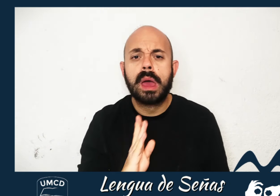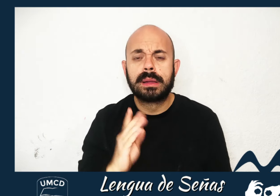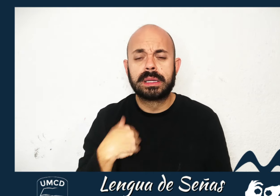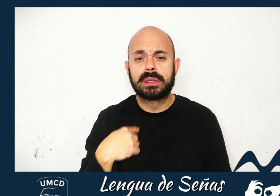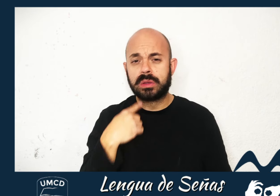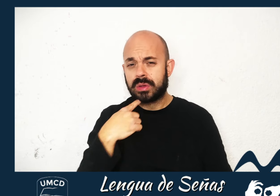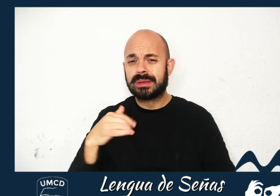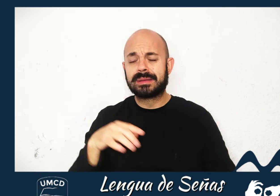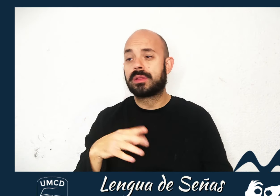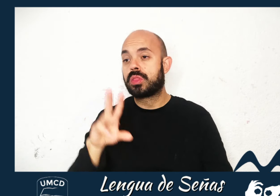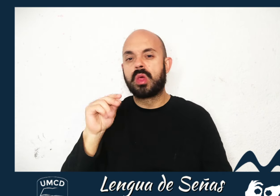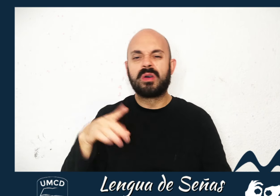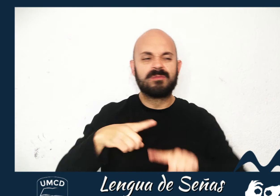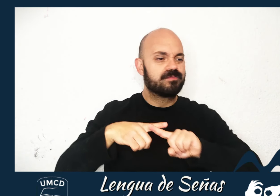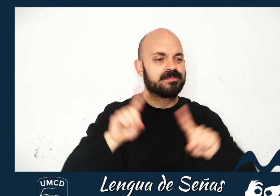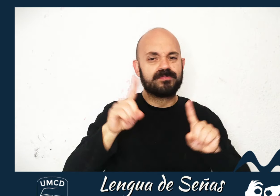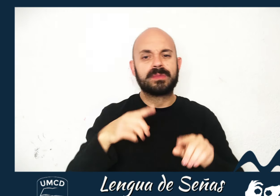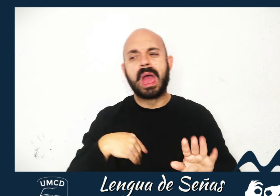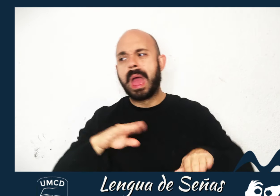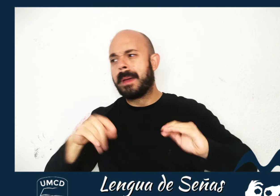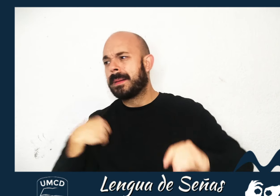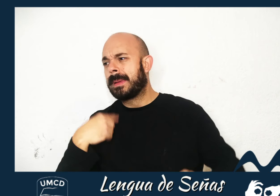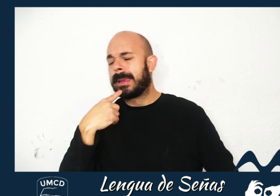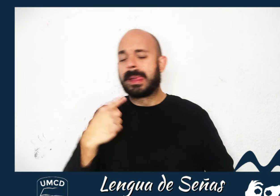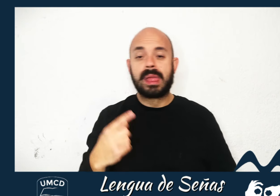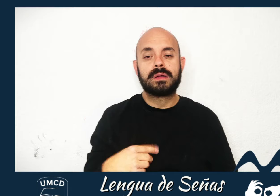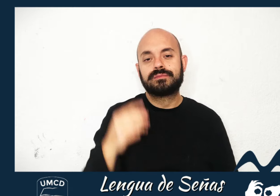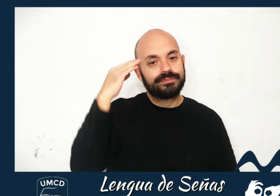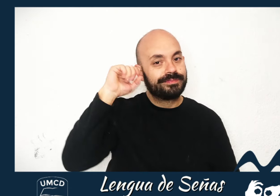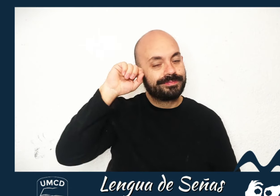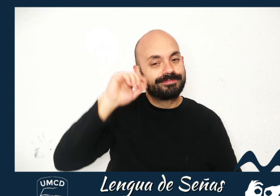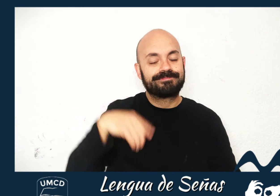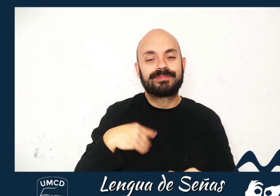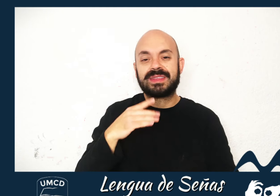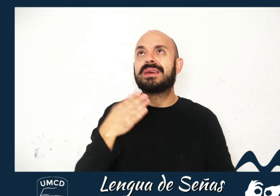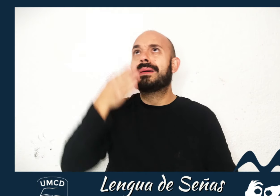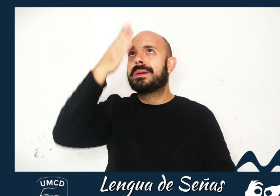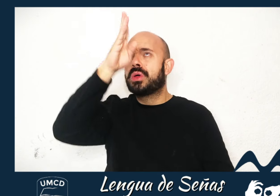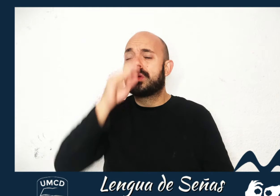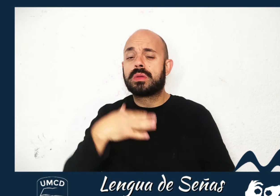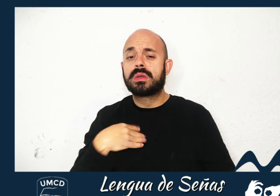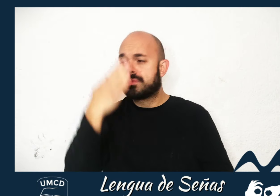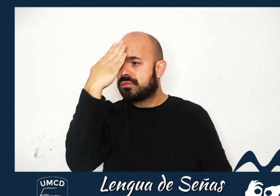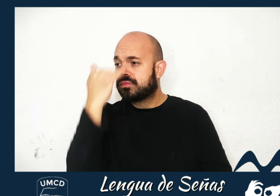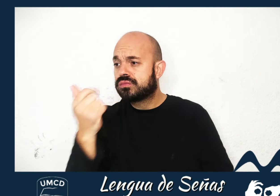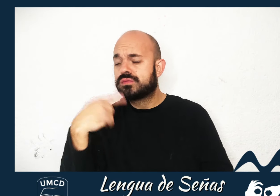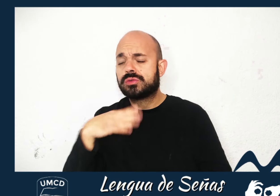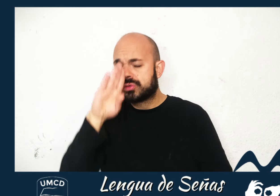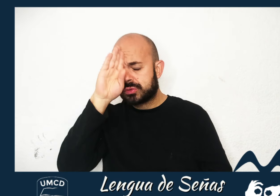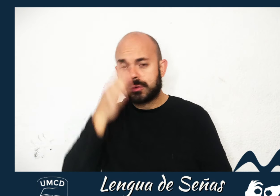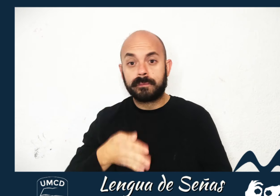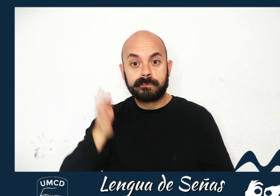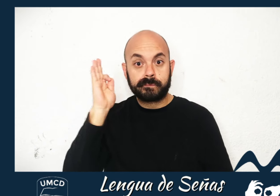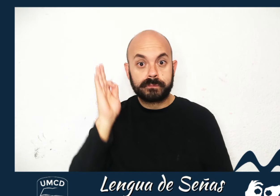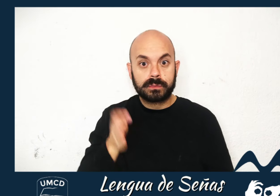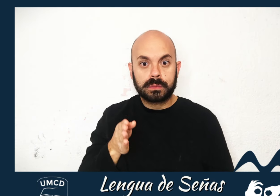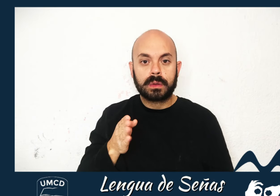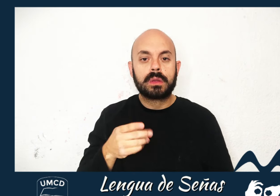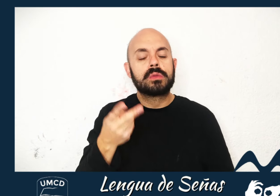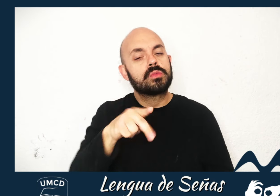el carácter de Dios en favor del prójimo, y es ahí donde Dios se agrada y comienza a desarrollar una relación